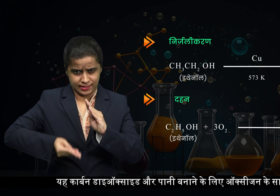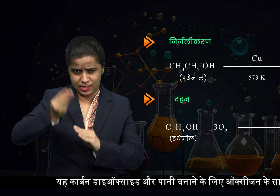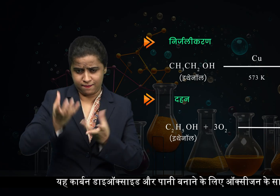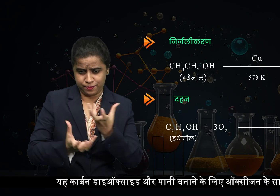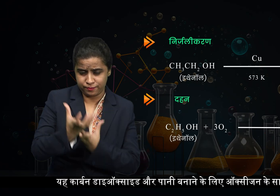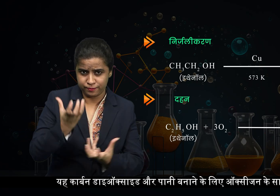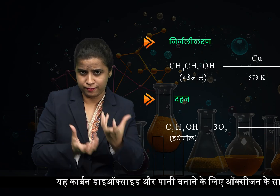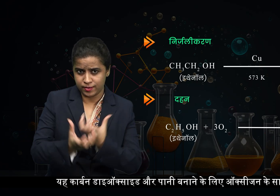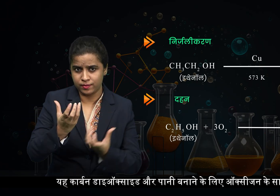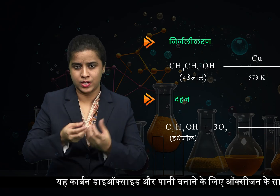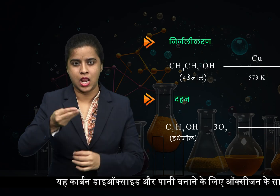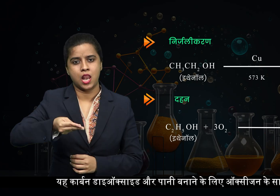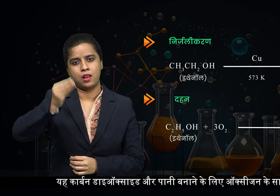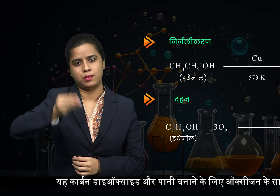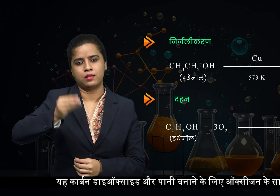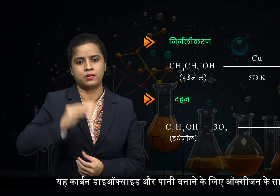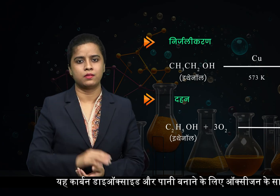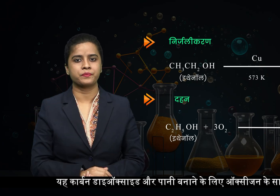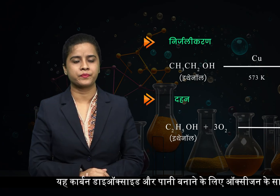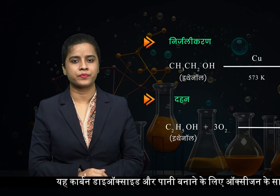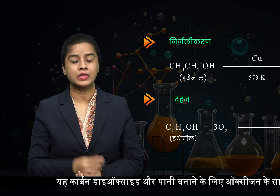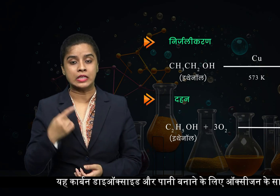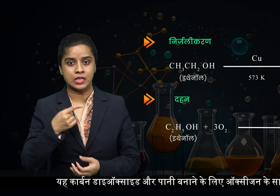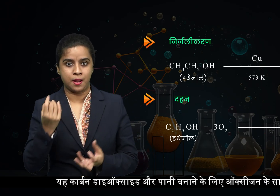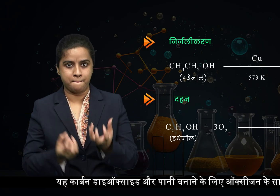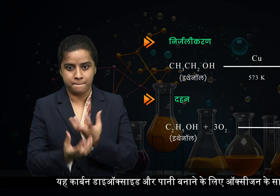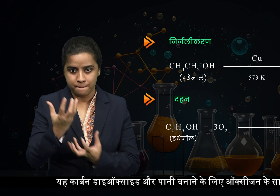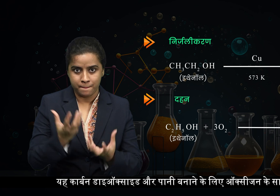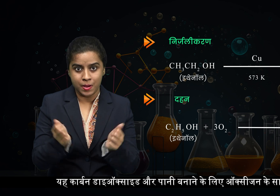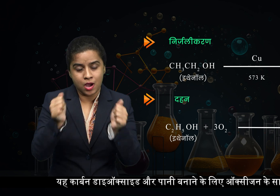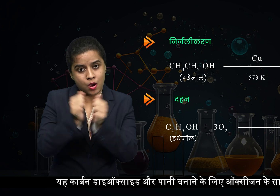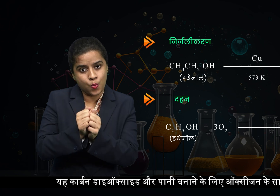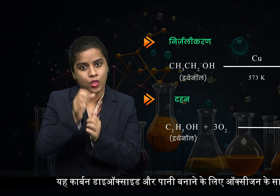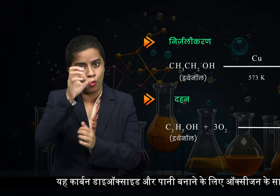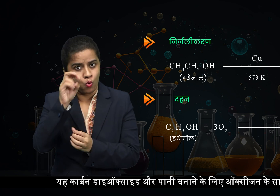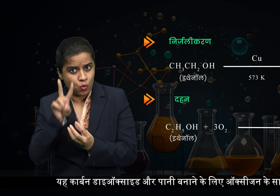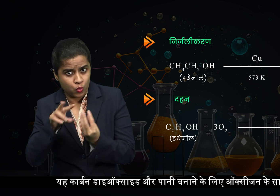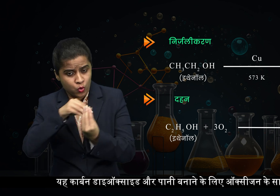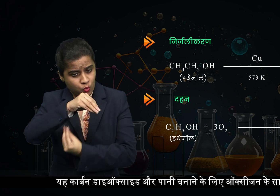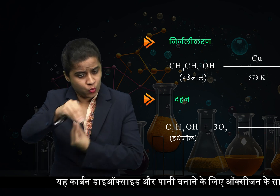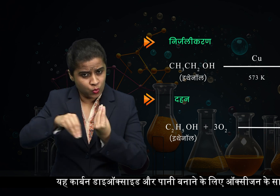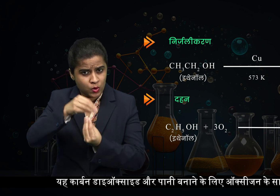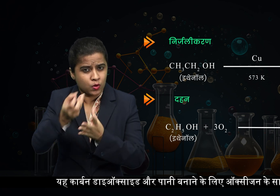कार्बन हाइड्रोक्साइड और पानी बनाने के लिए ऑक्सीजन के साथ जलता है।